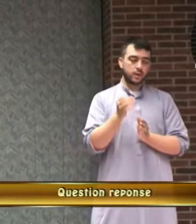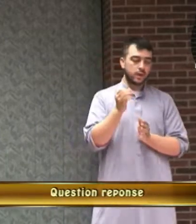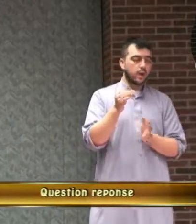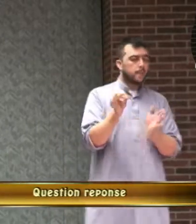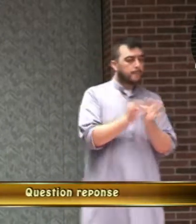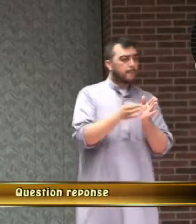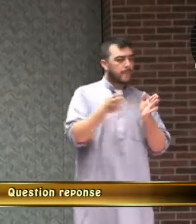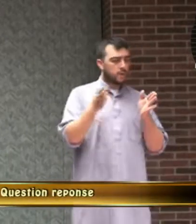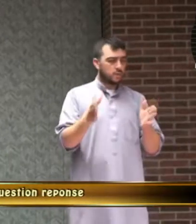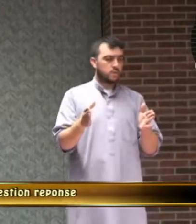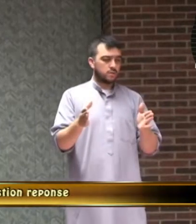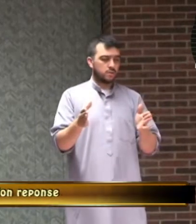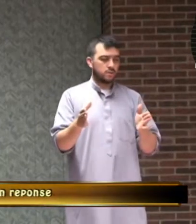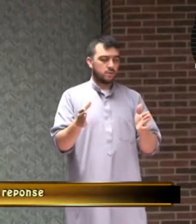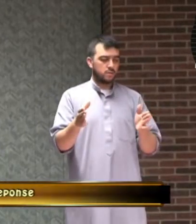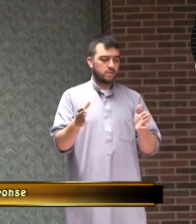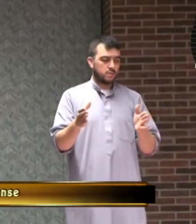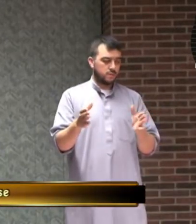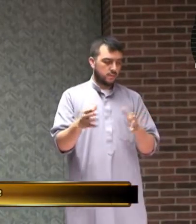Donc la période